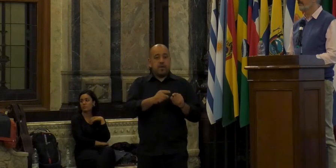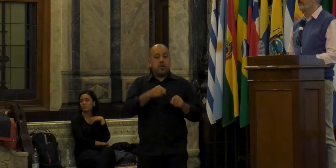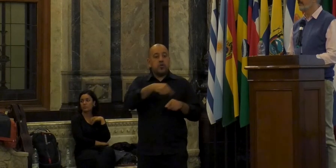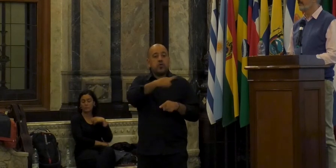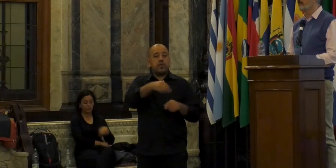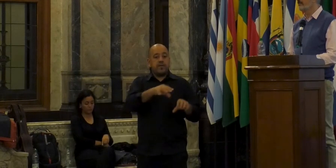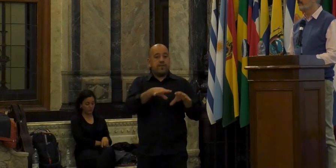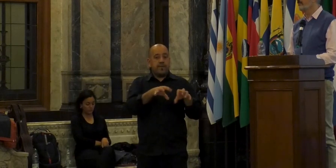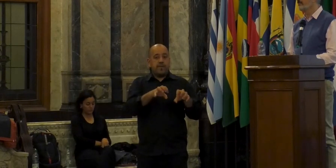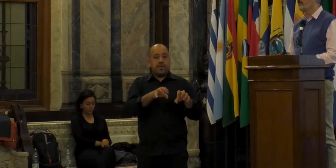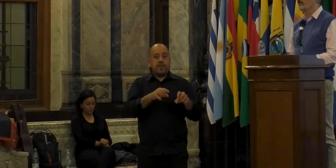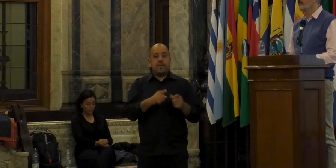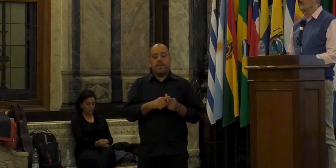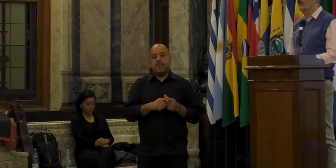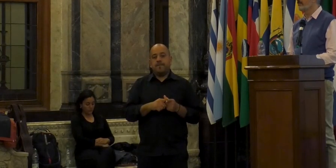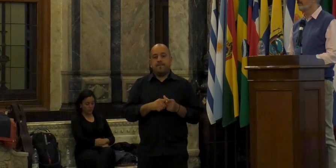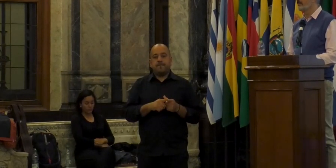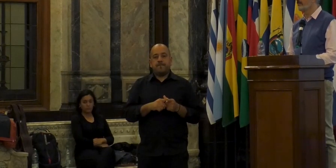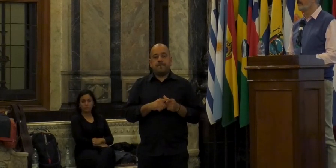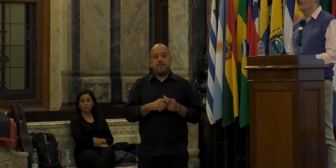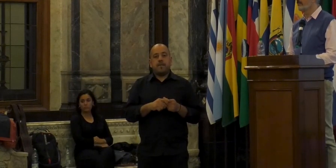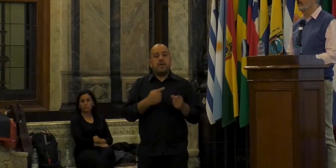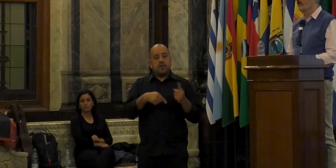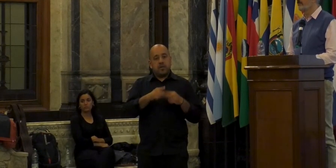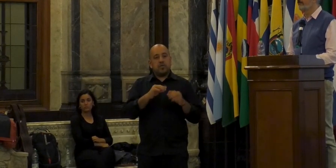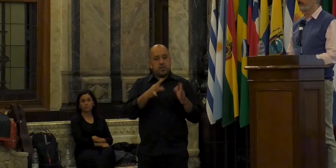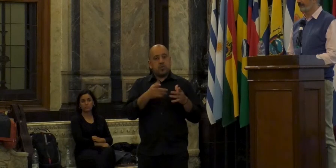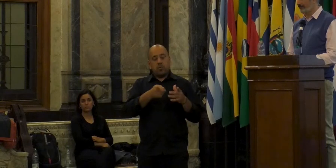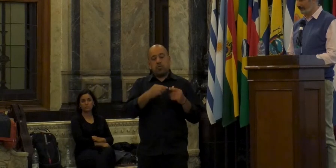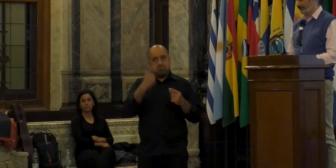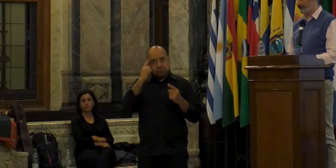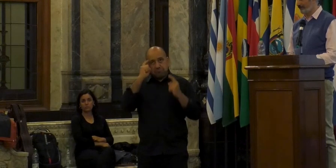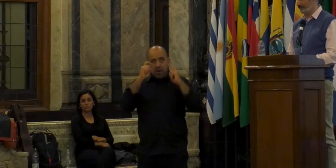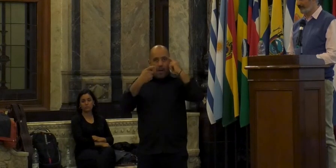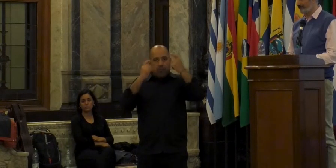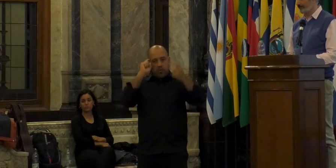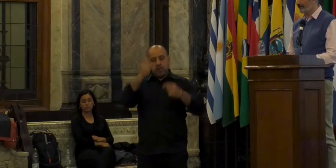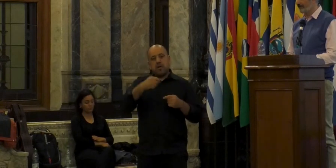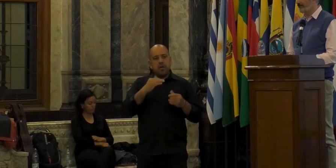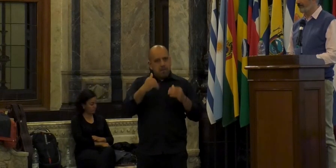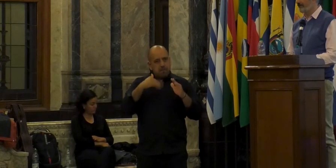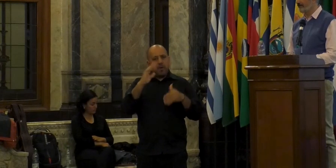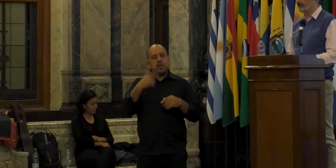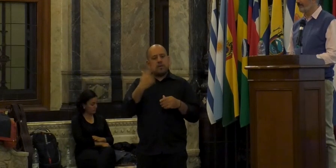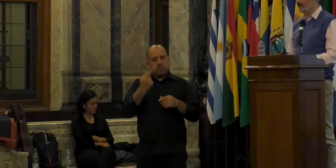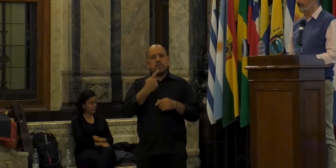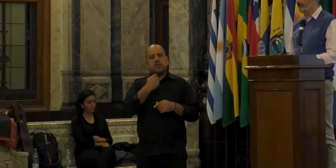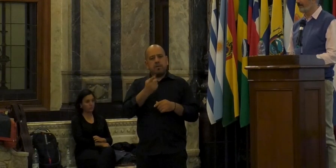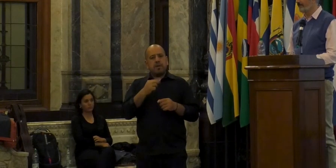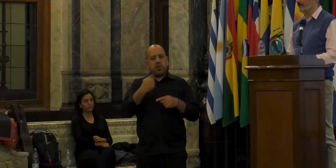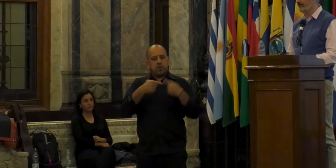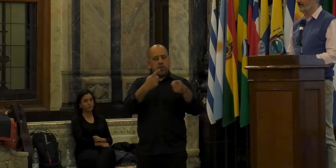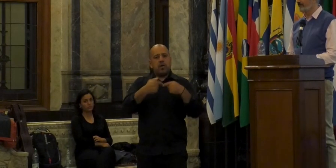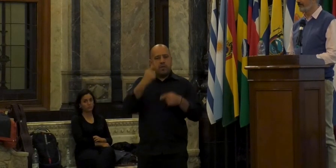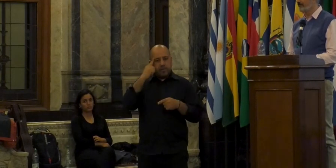¿no? Y eso lo celebro como uno de los aportes de la presentación que es de utilidad para seguir